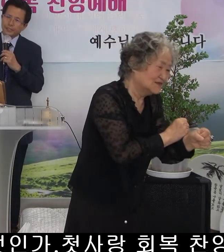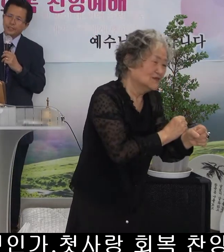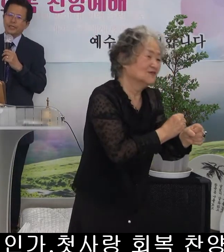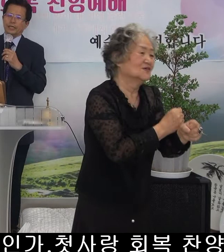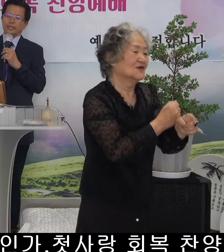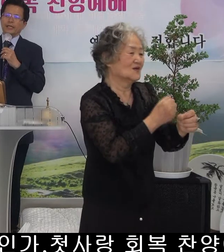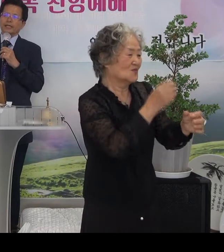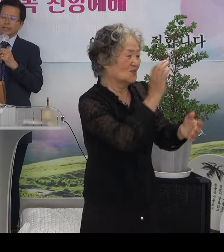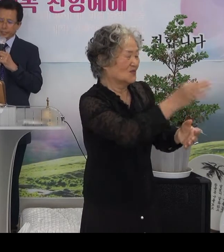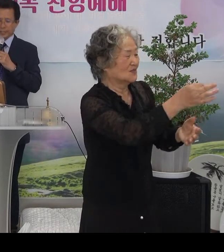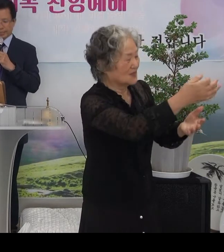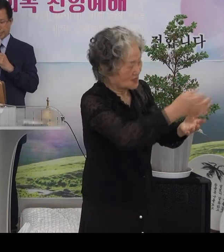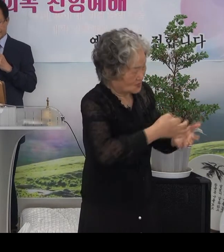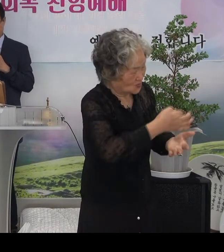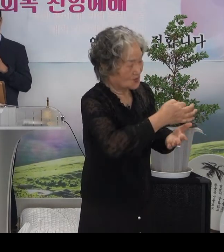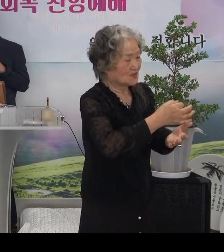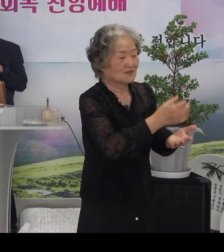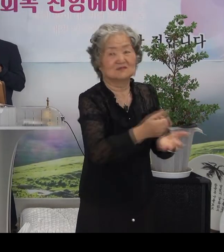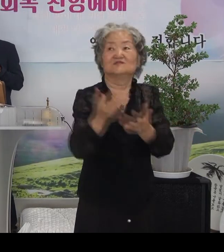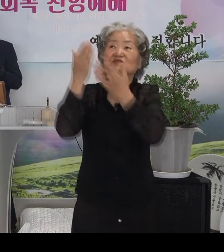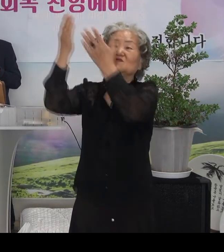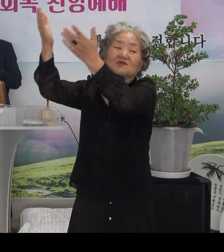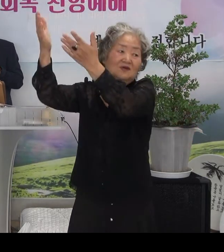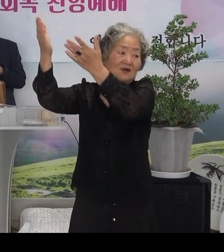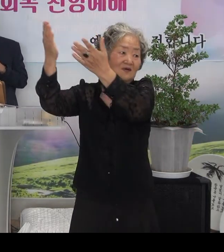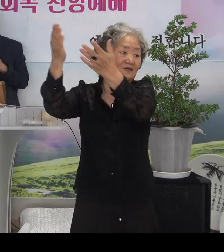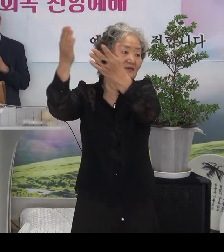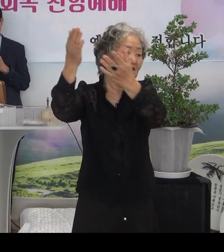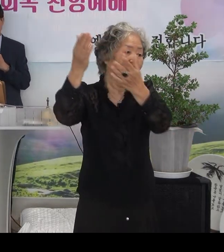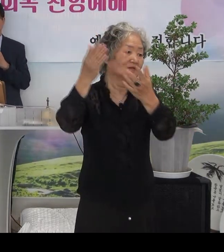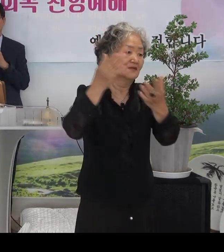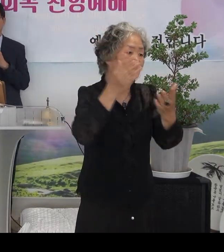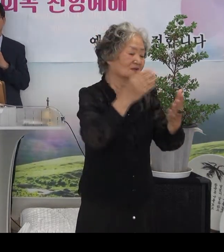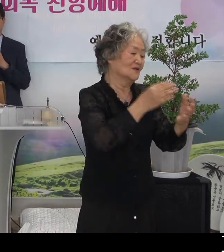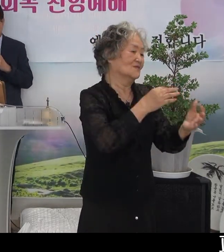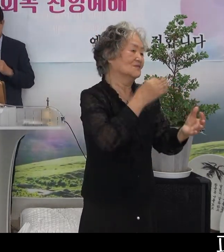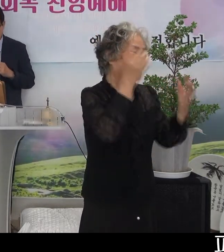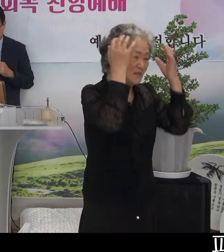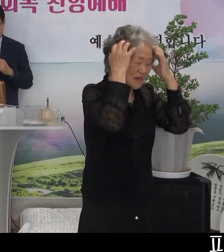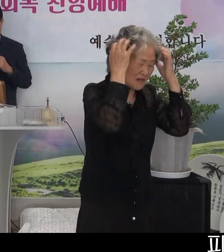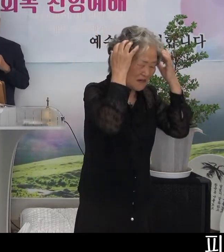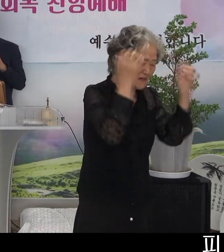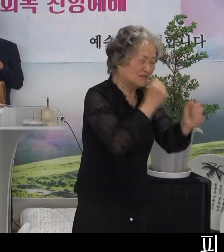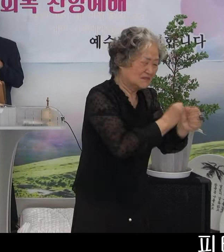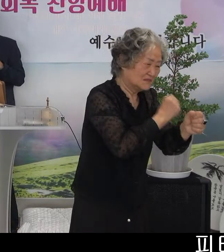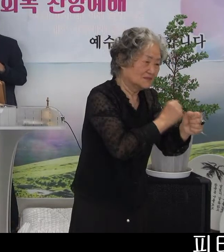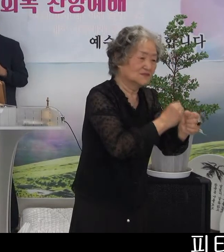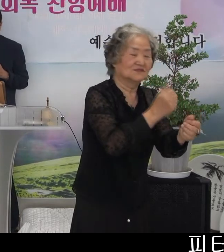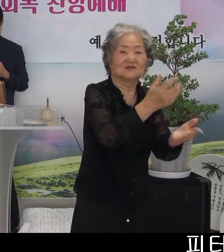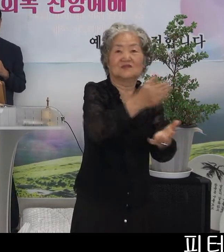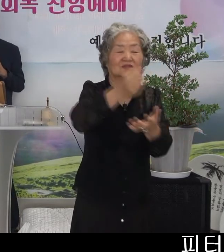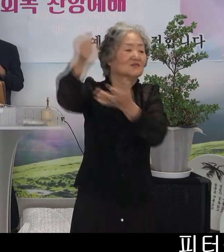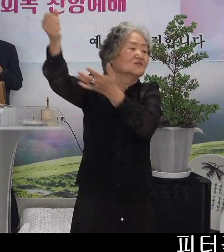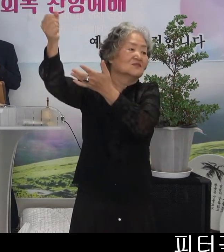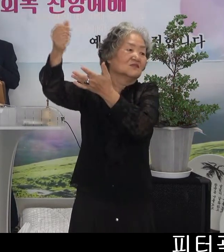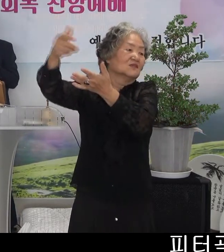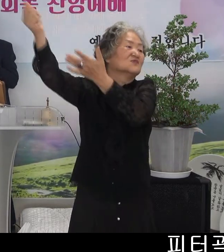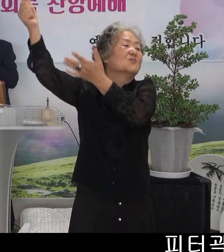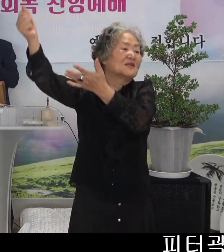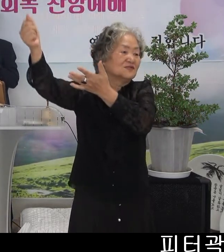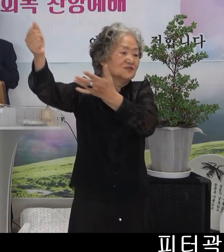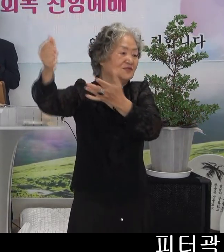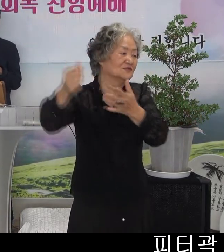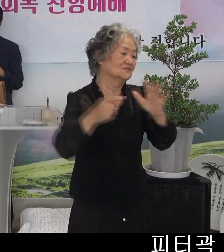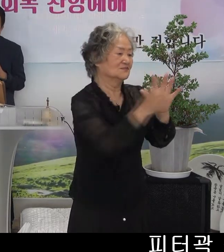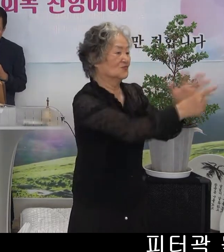보고 받으신다라는 이야기. 그래서 가인은 땅을 바라보는 삶으로 드렸어요. 그